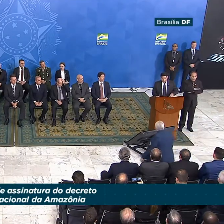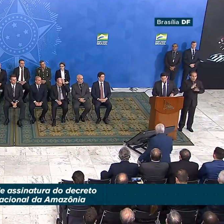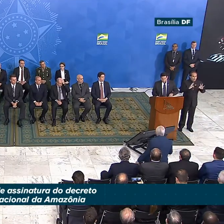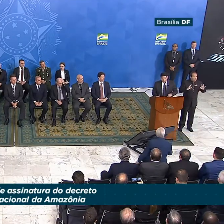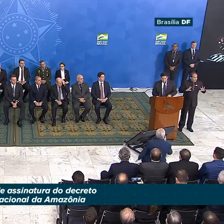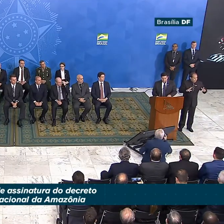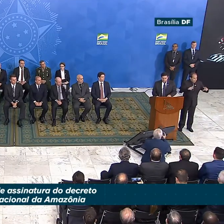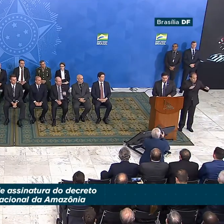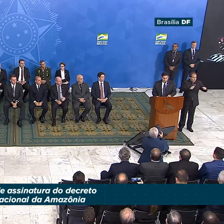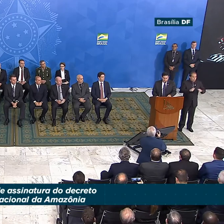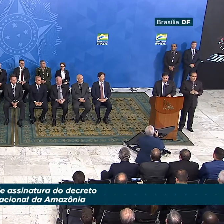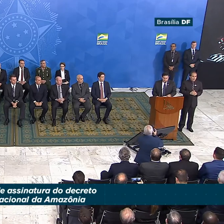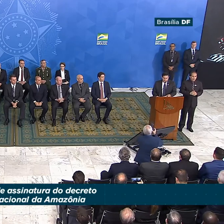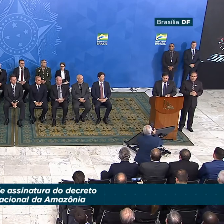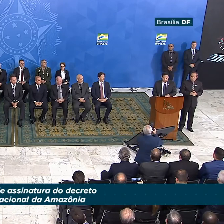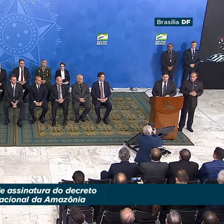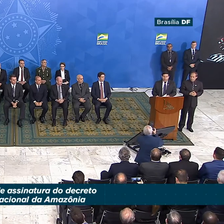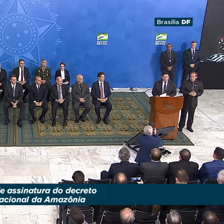todos.